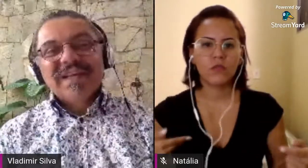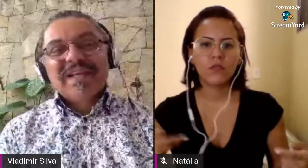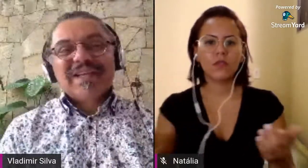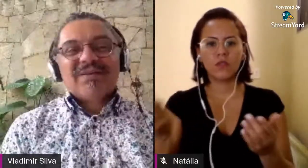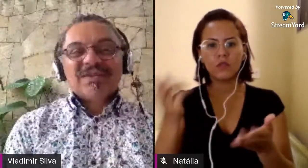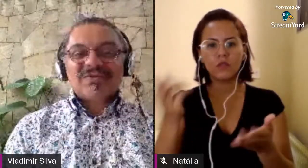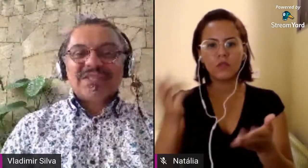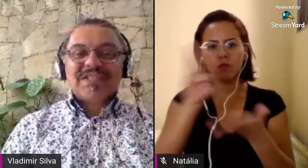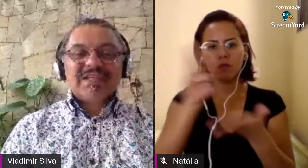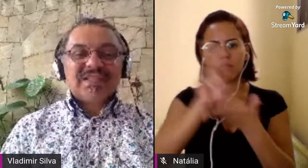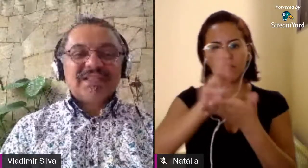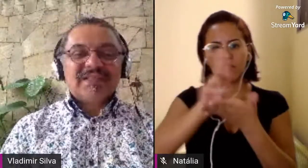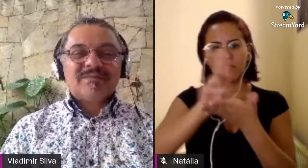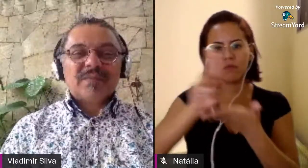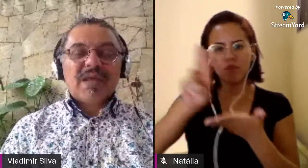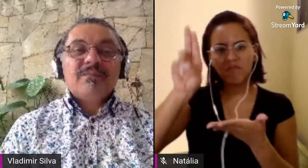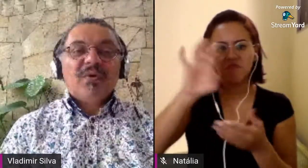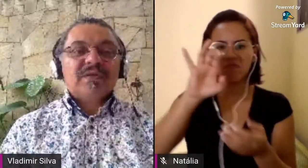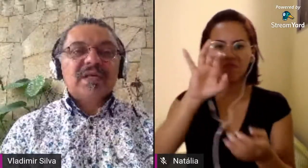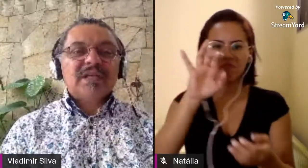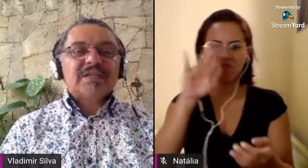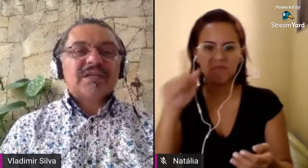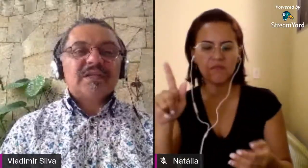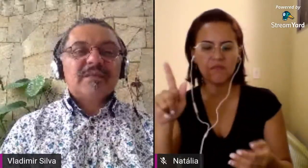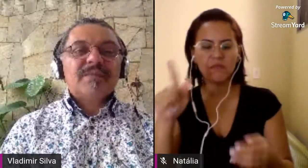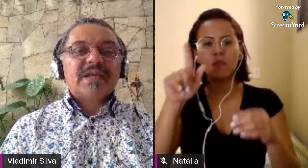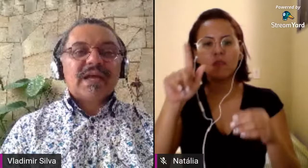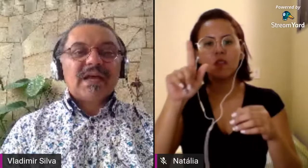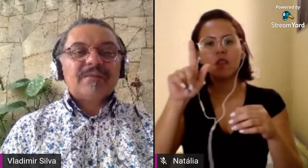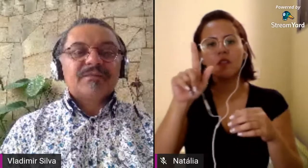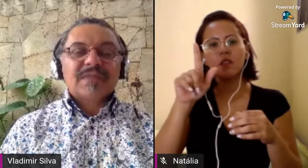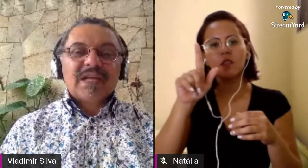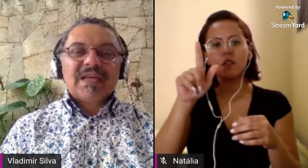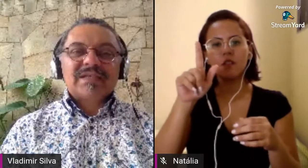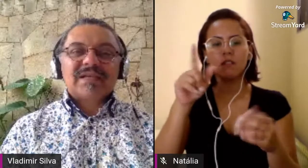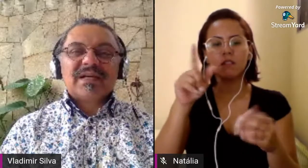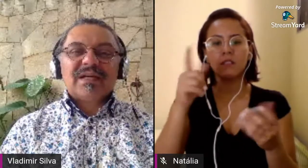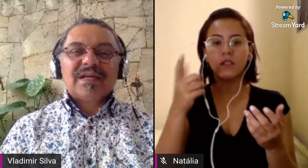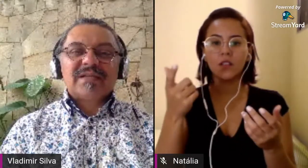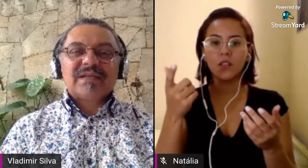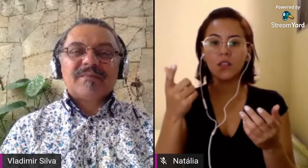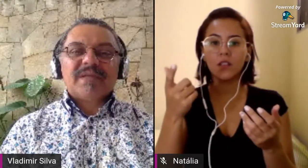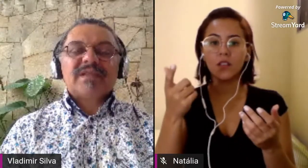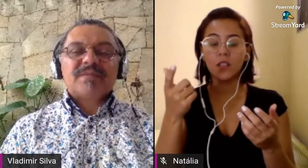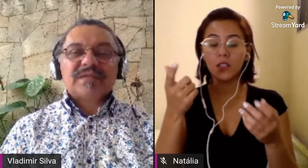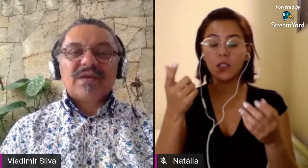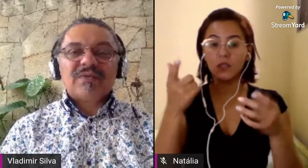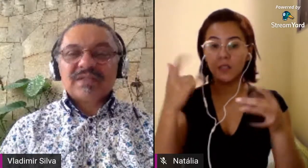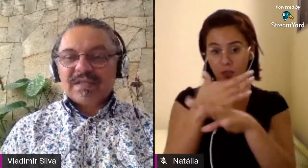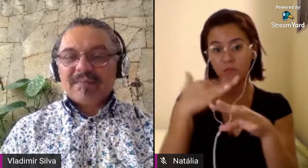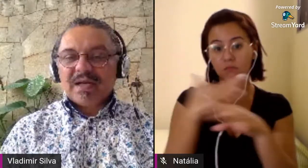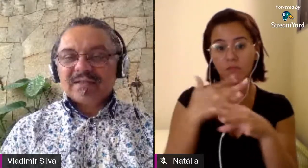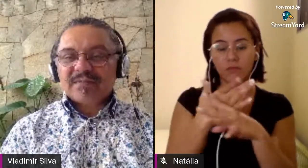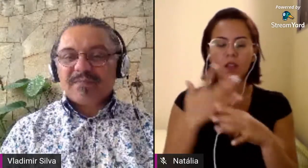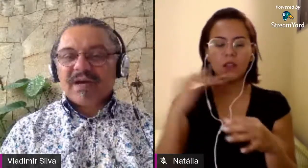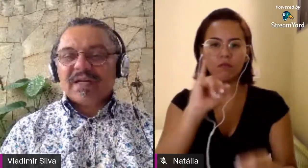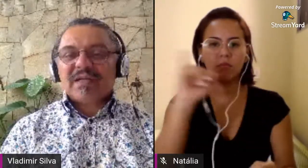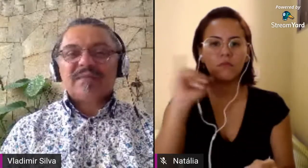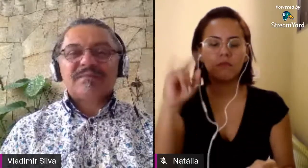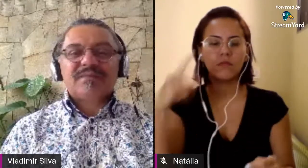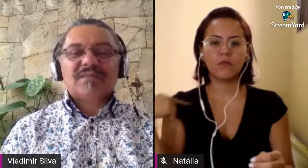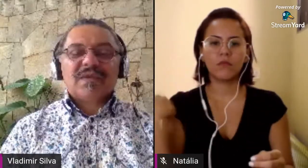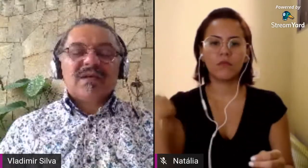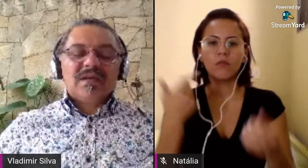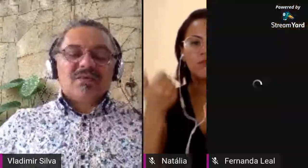estadual, que eu acho que é importante a gente ampliar essa percepção e esse debate